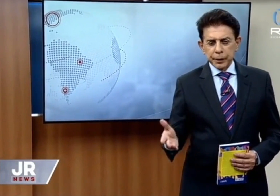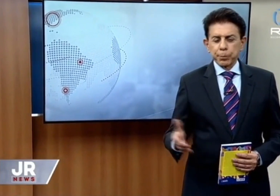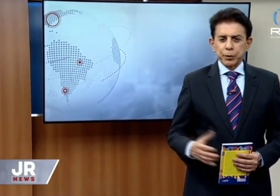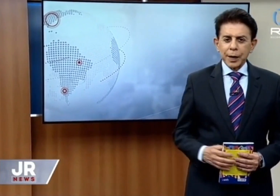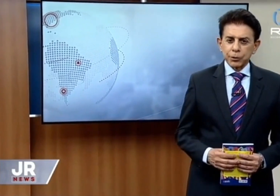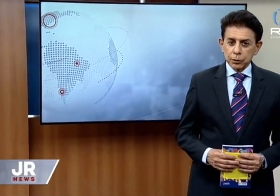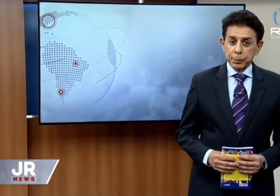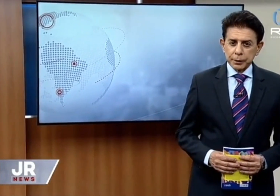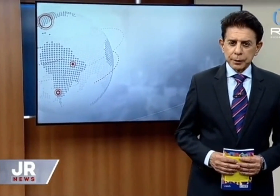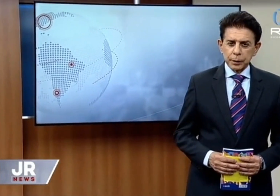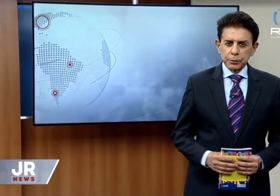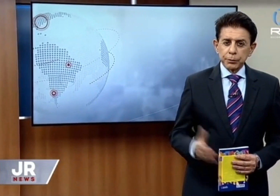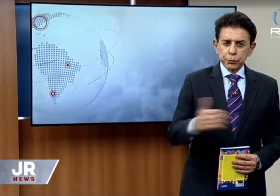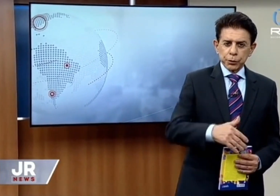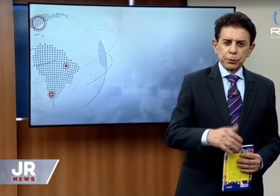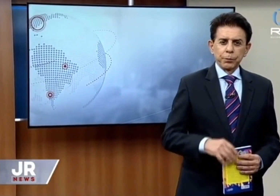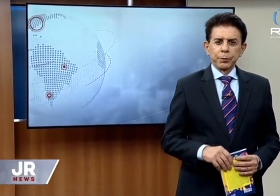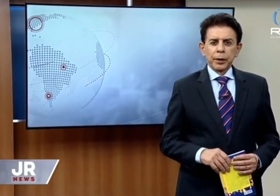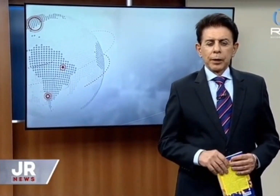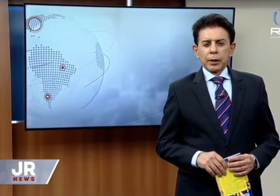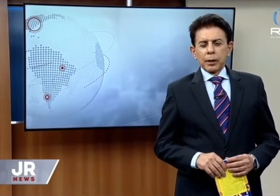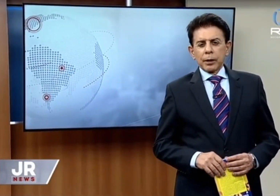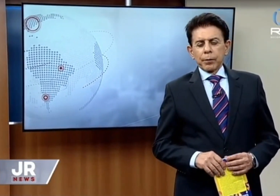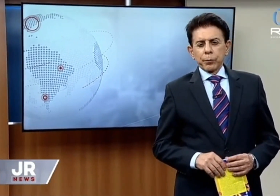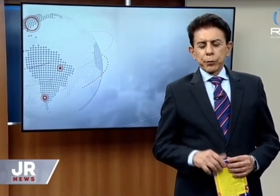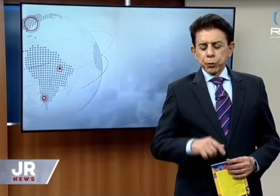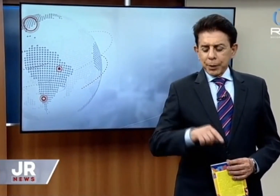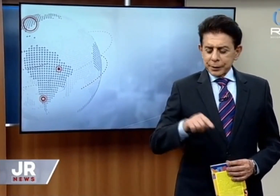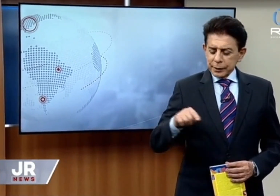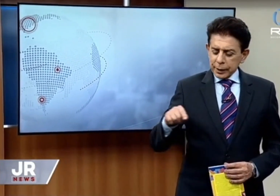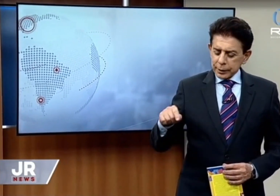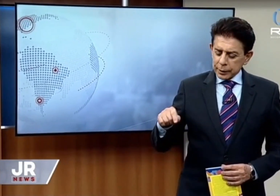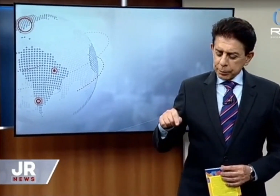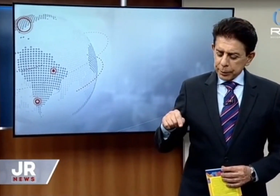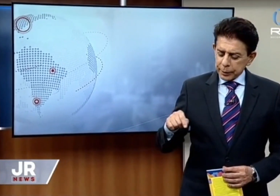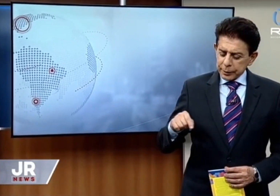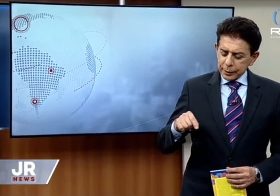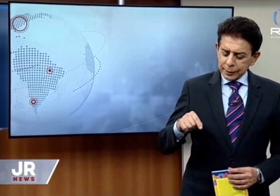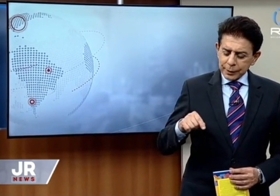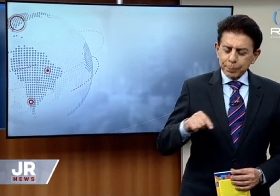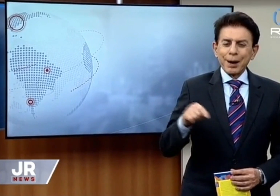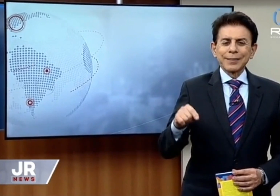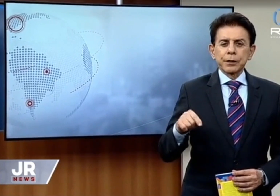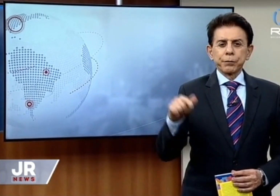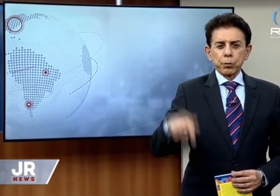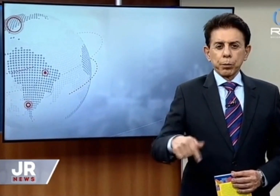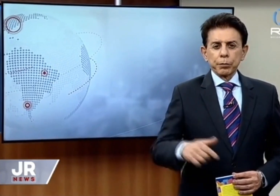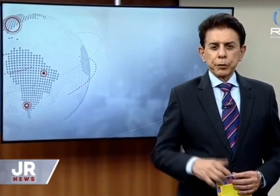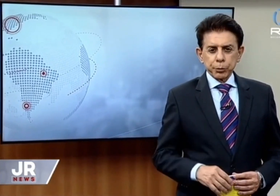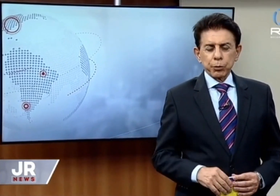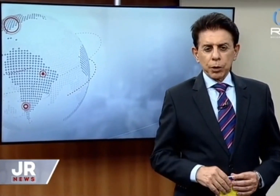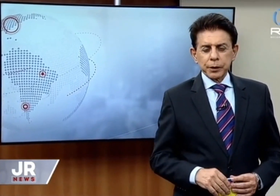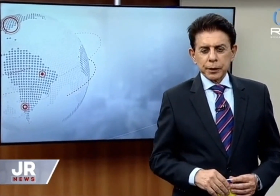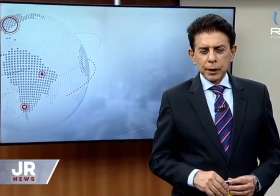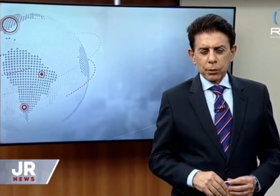de reportagens que nós apresentamos em função de uma série também de debates que foram promovidos por nós aqui na